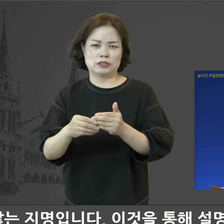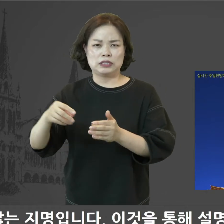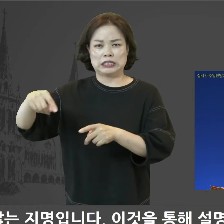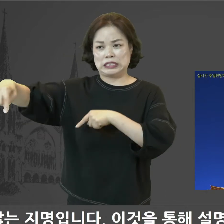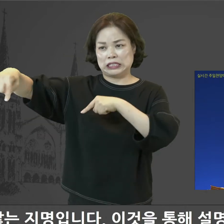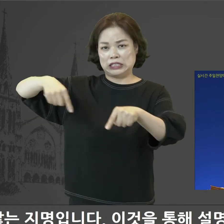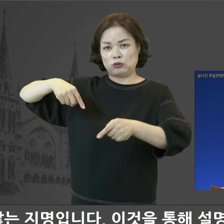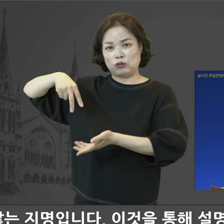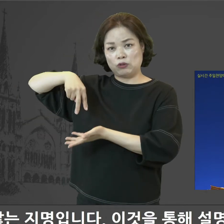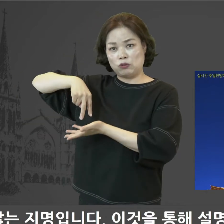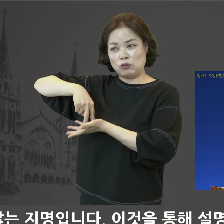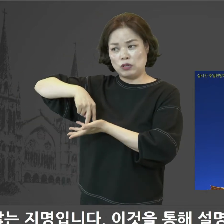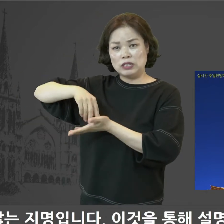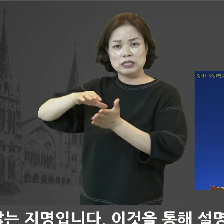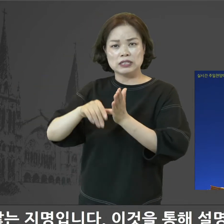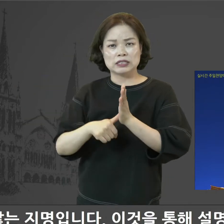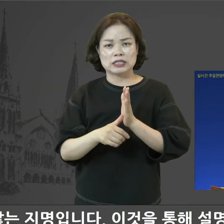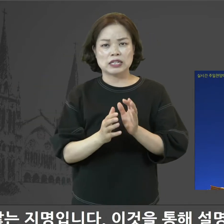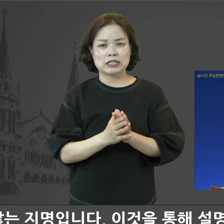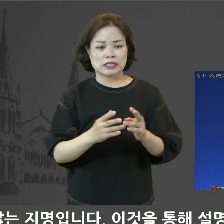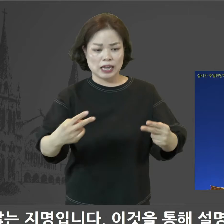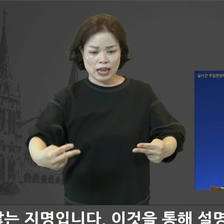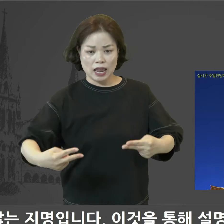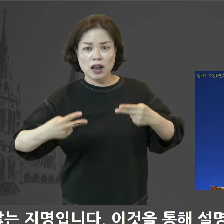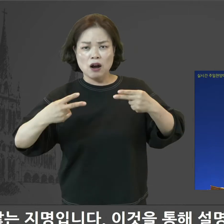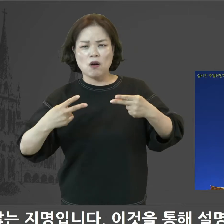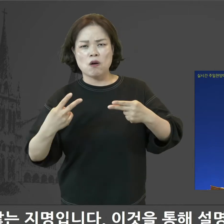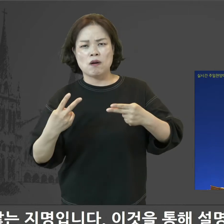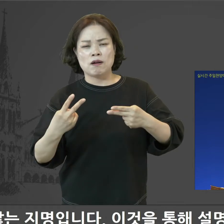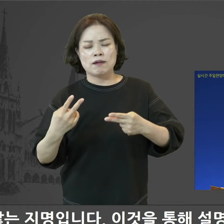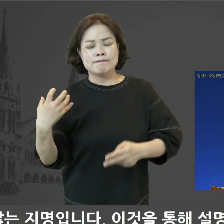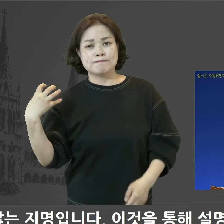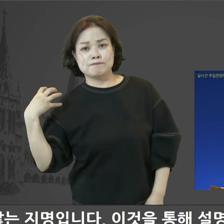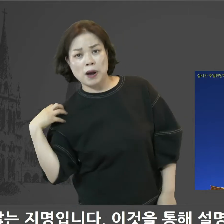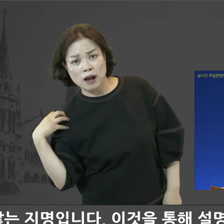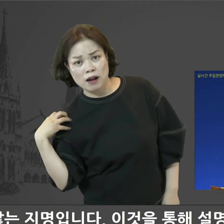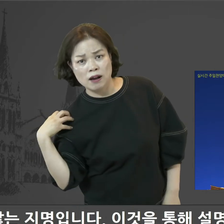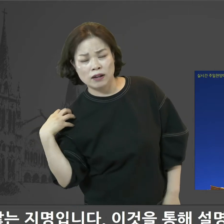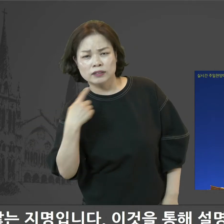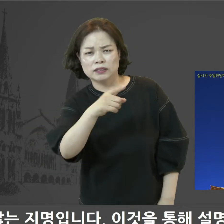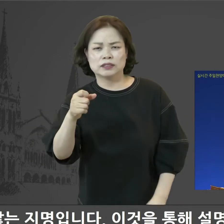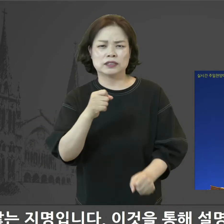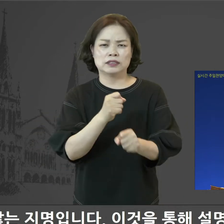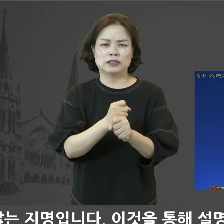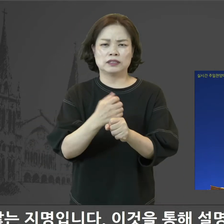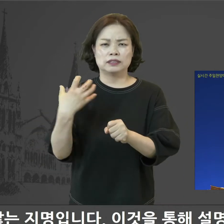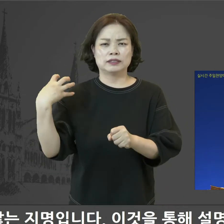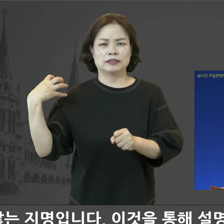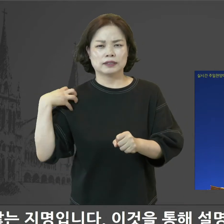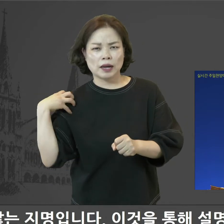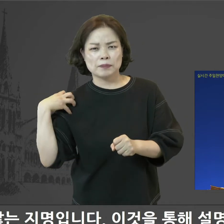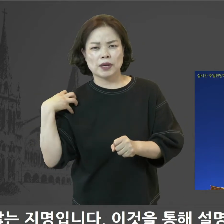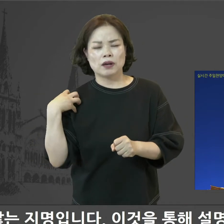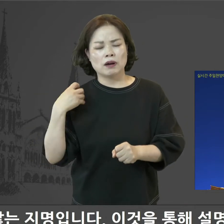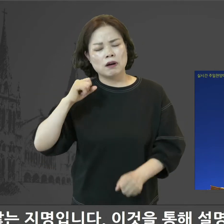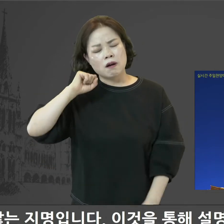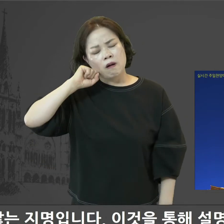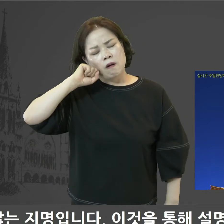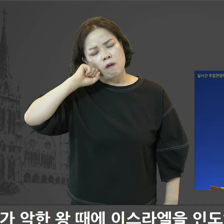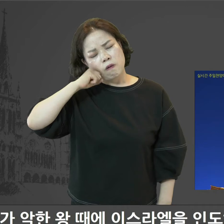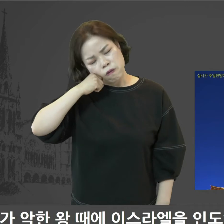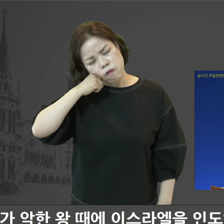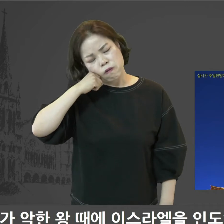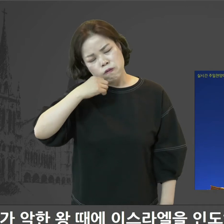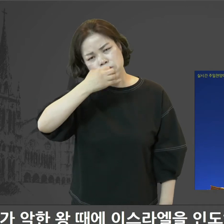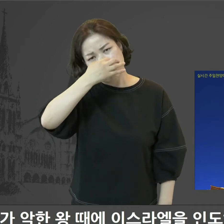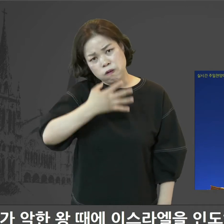겁니다. 이때 엘리야의 사명이 얼마나 막중했었습니까? 그리고 또 그 사명을 감당하기가 얼마나